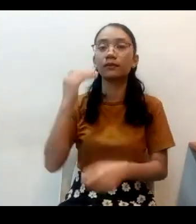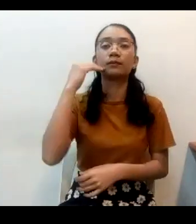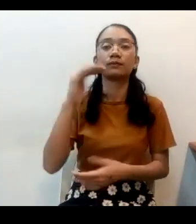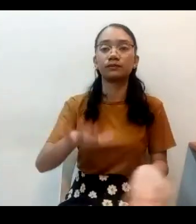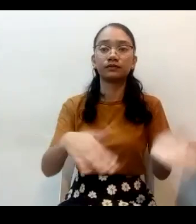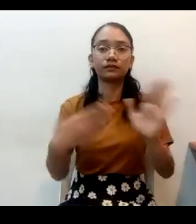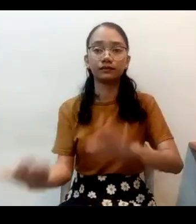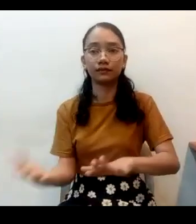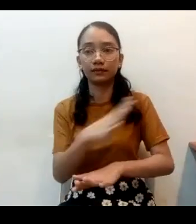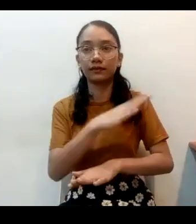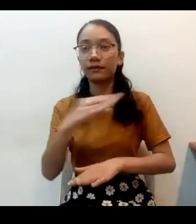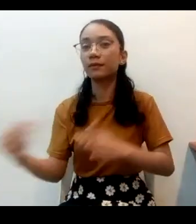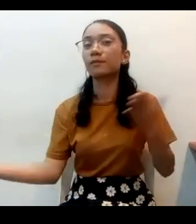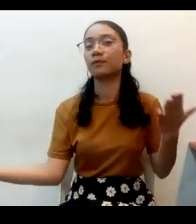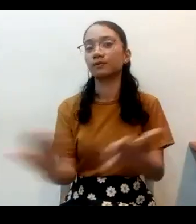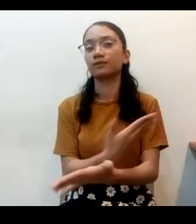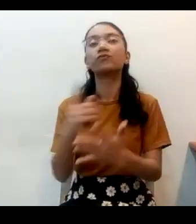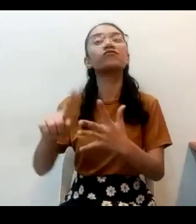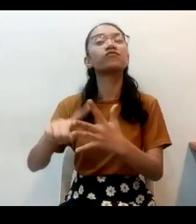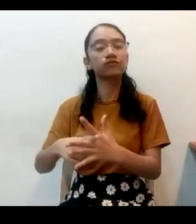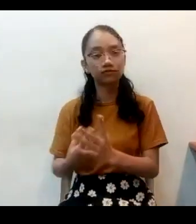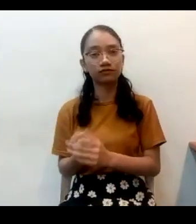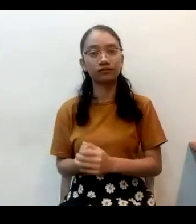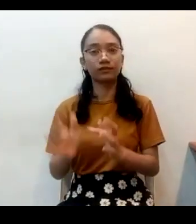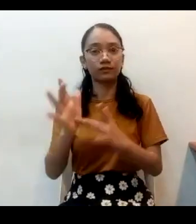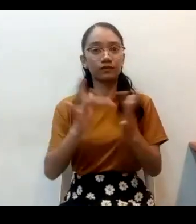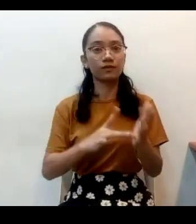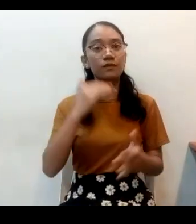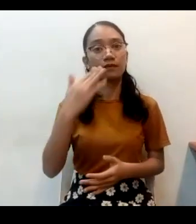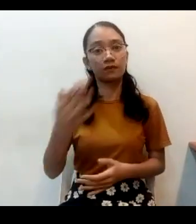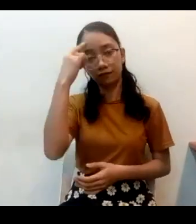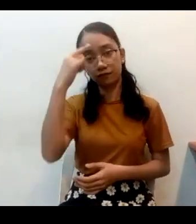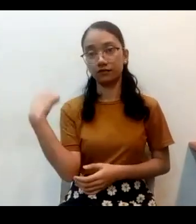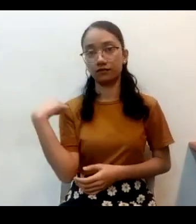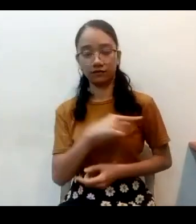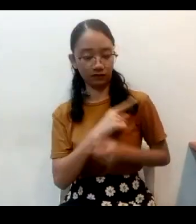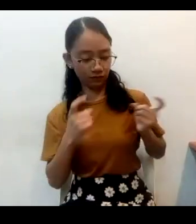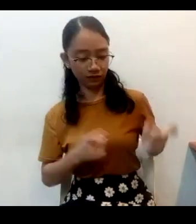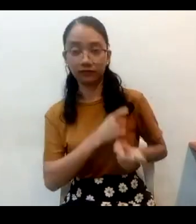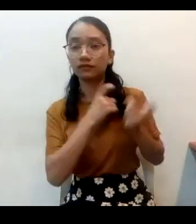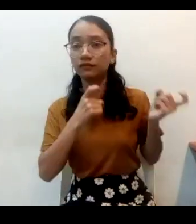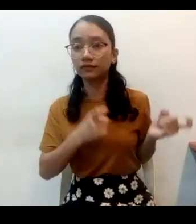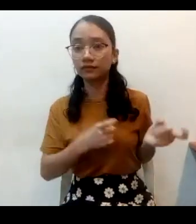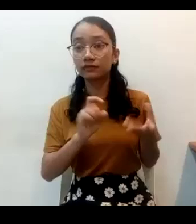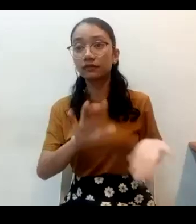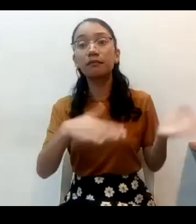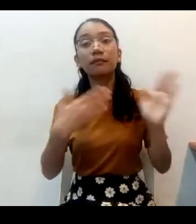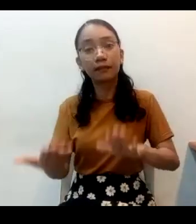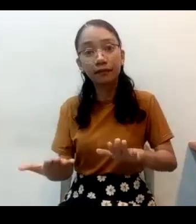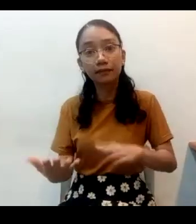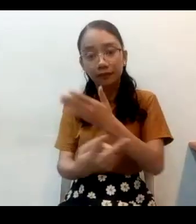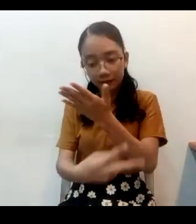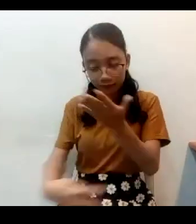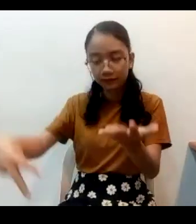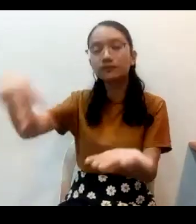kamatayan at panibagong simula. Jesus died for our sin and resurrected. Kaya si Yesu Kristo po ay namatay para sa ating